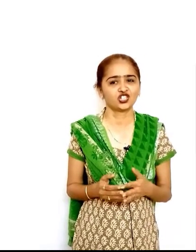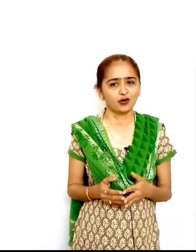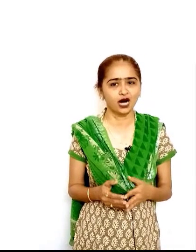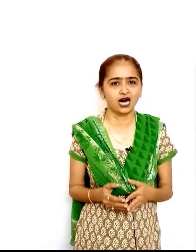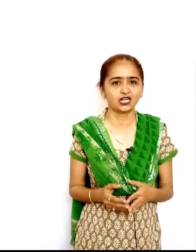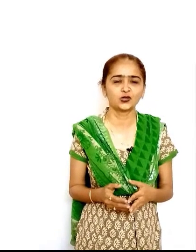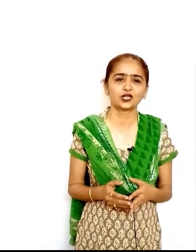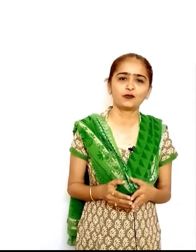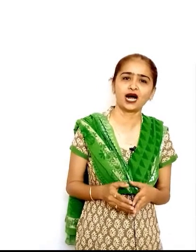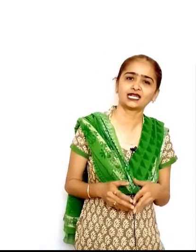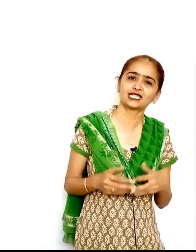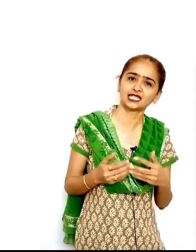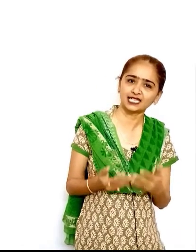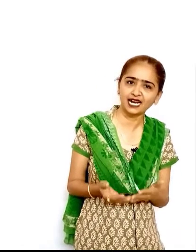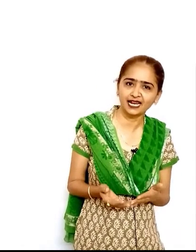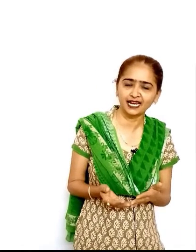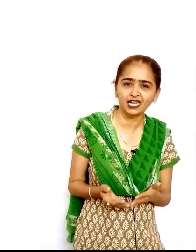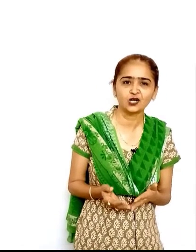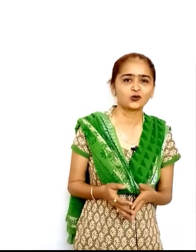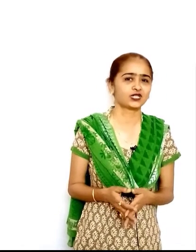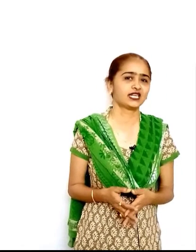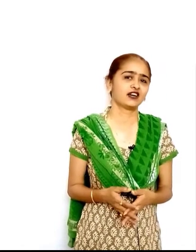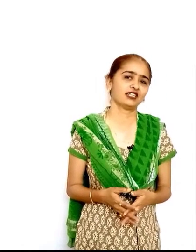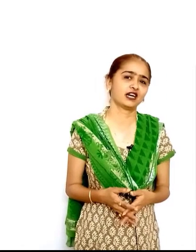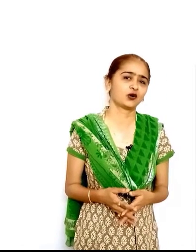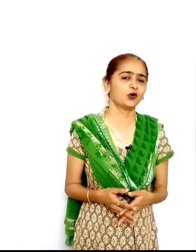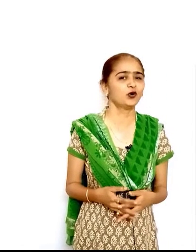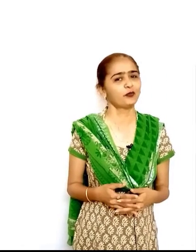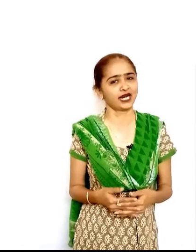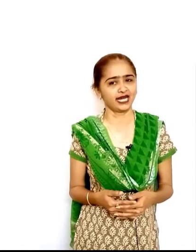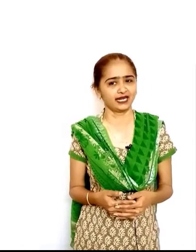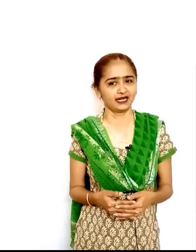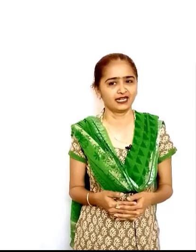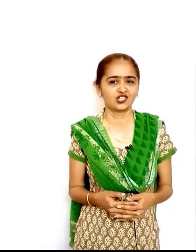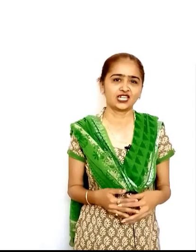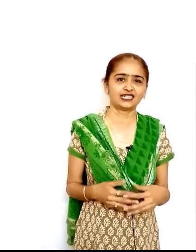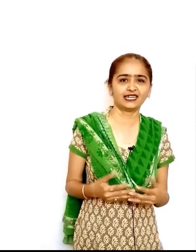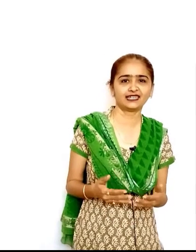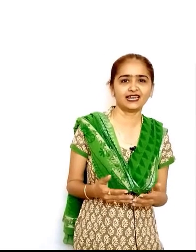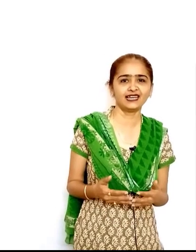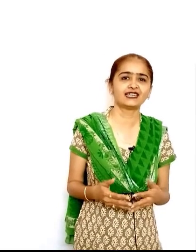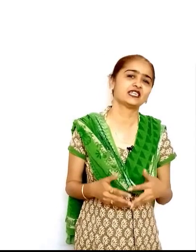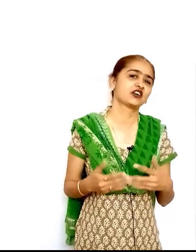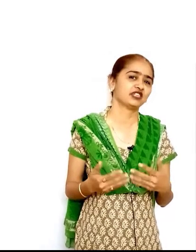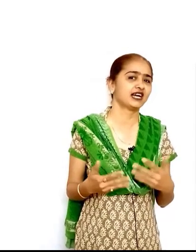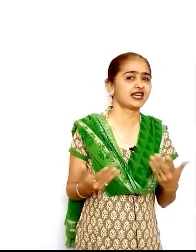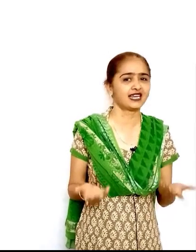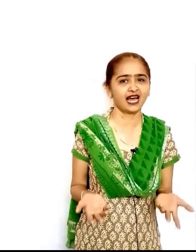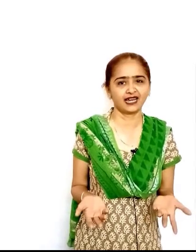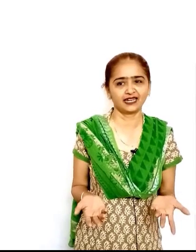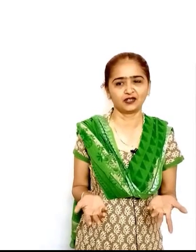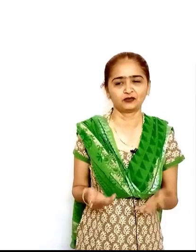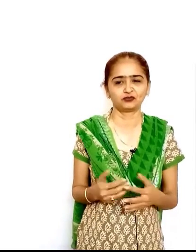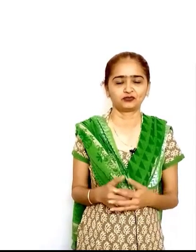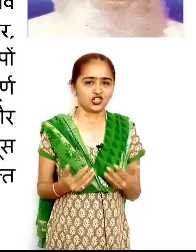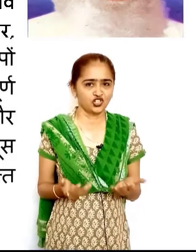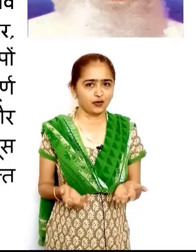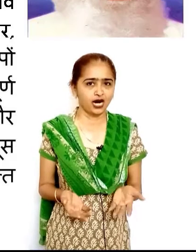वर्षा बहार जो कि पाठ 17 है उसकी कविता को पढ़ेंगे। चलिए देखते हैं ये कविता क्या है। वर्षा बहार